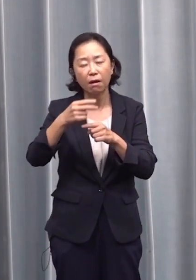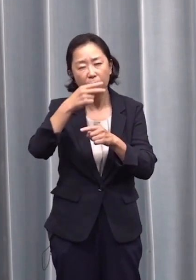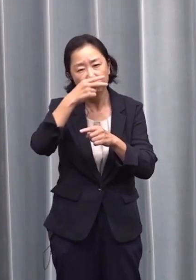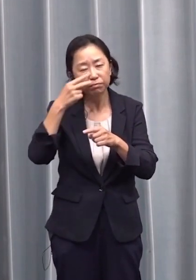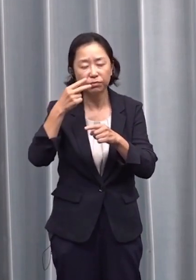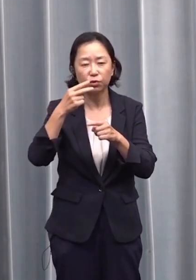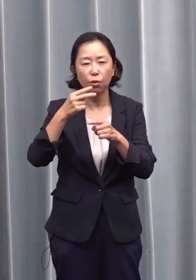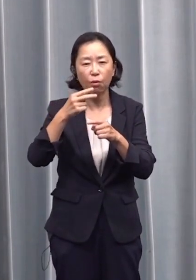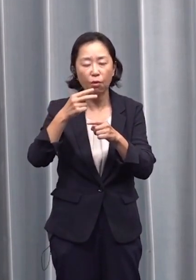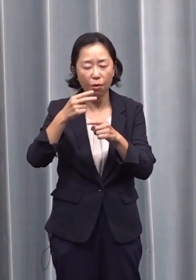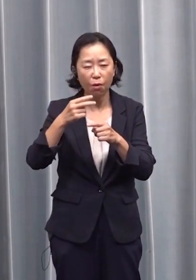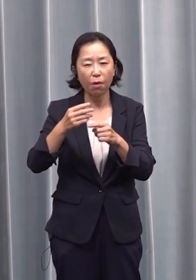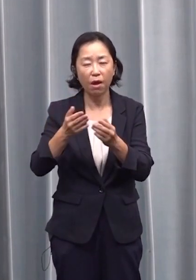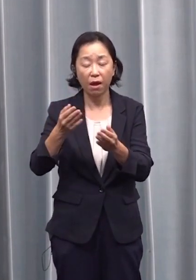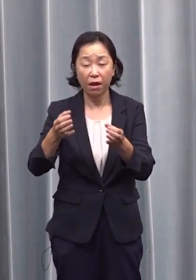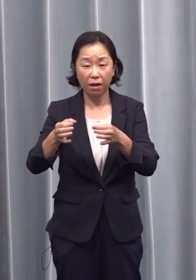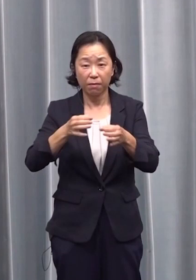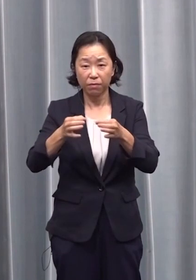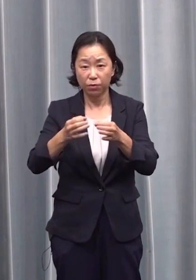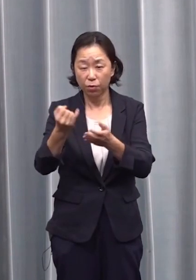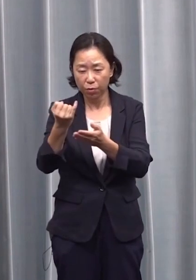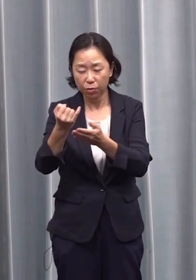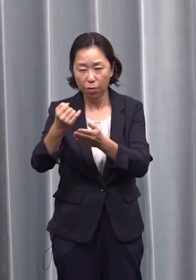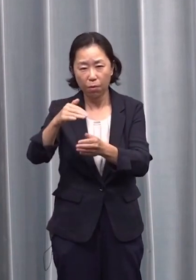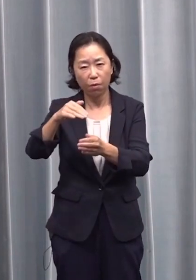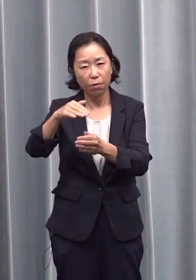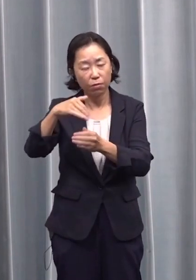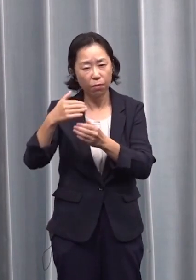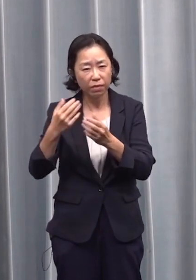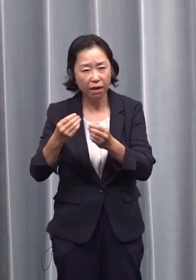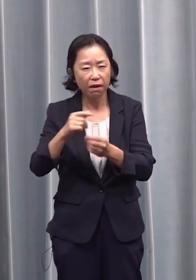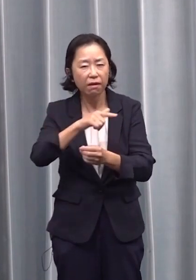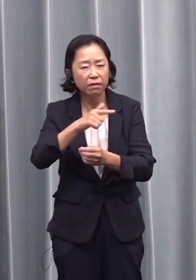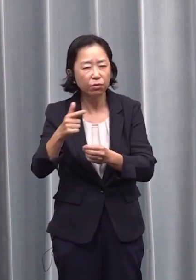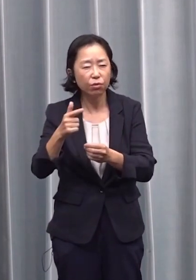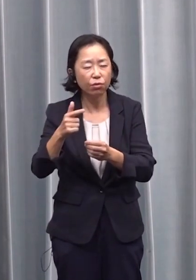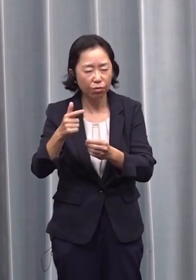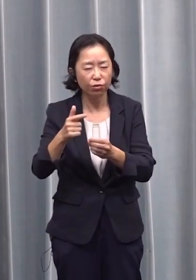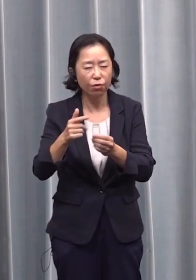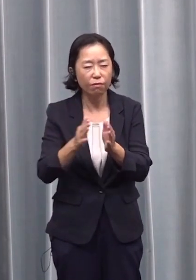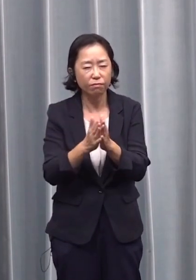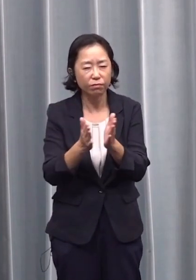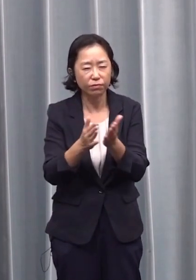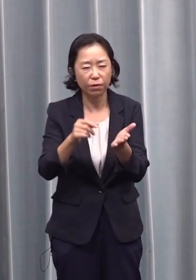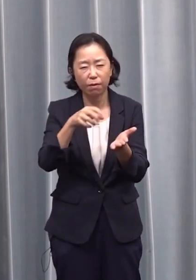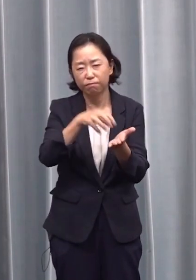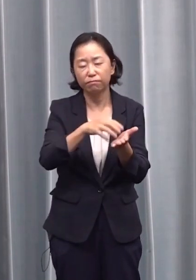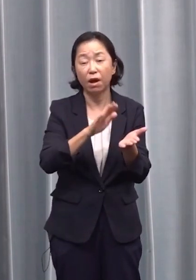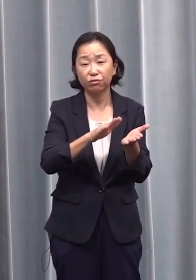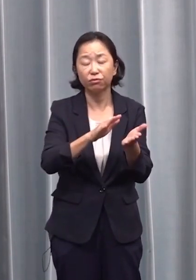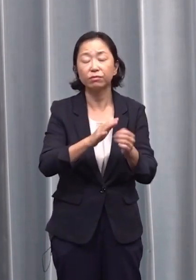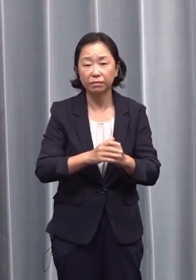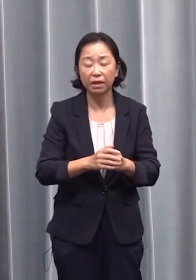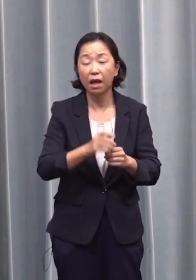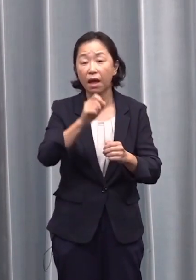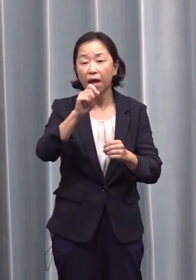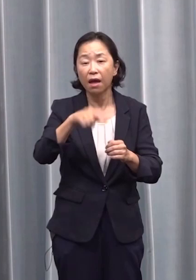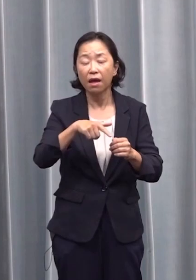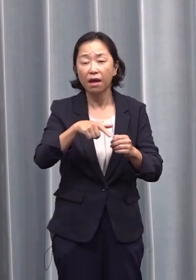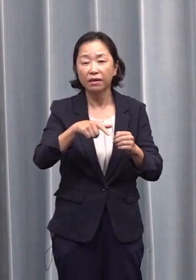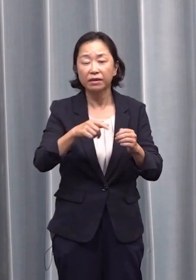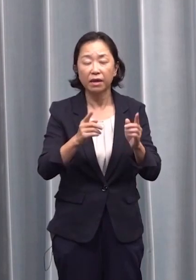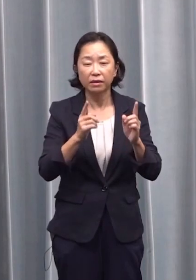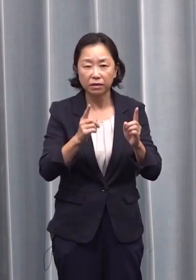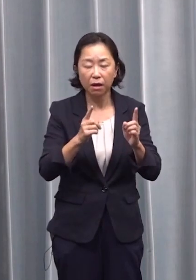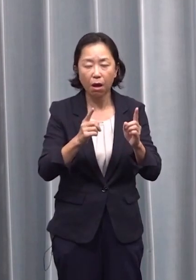も愛人宅から通勤するなど、まあ、二重生活を送っている等々、また昨日、つい最近は月刊文藝春秋では公選法違反の